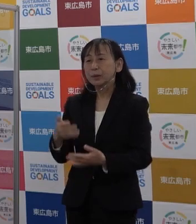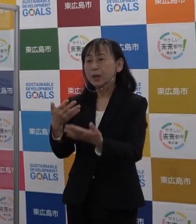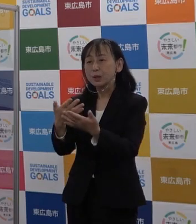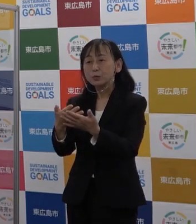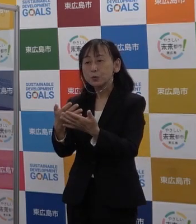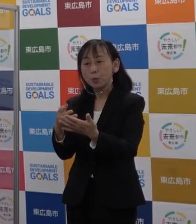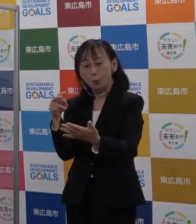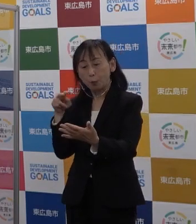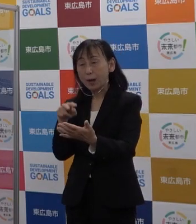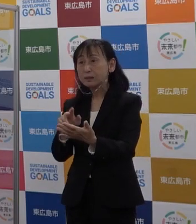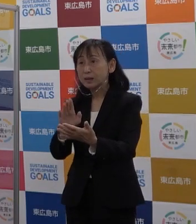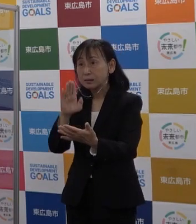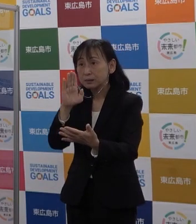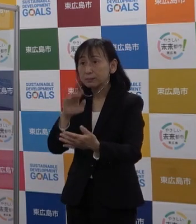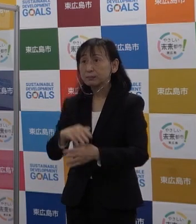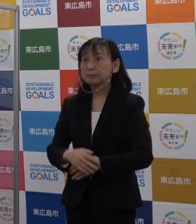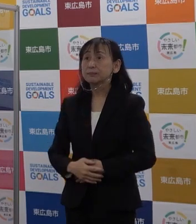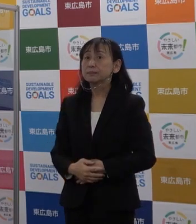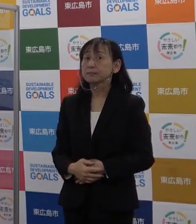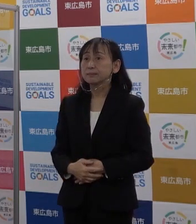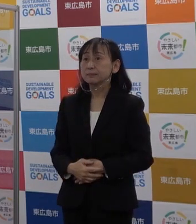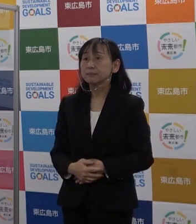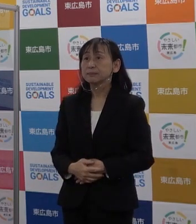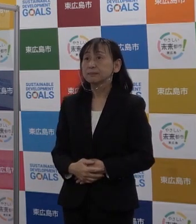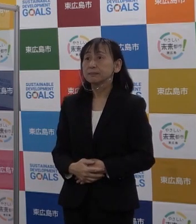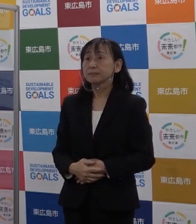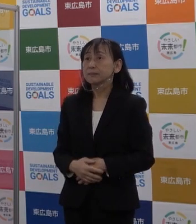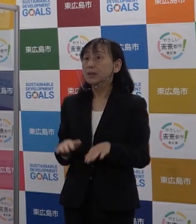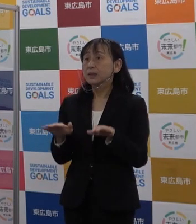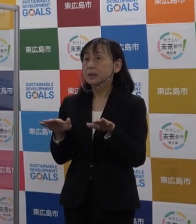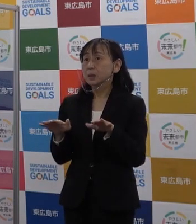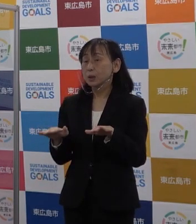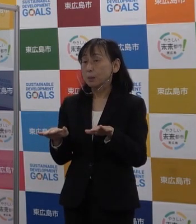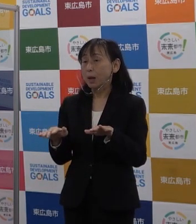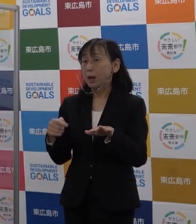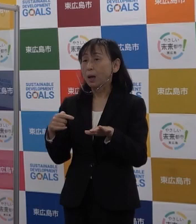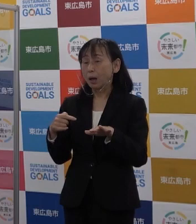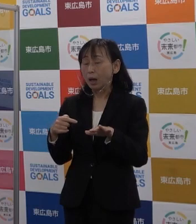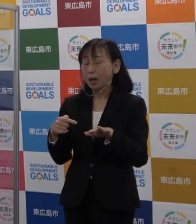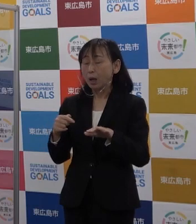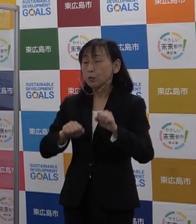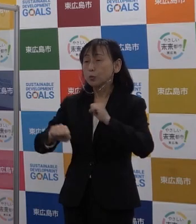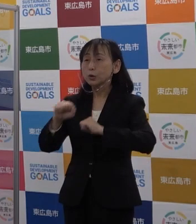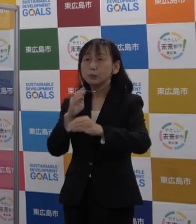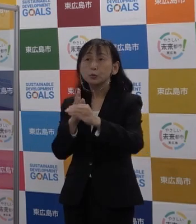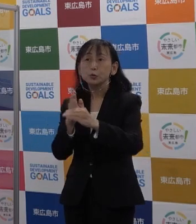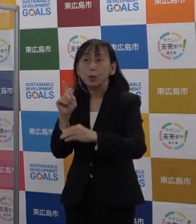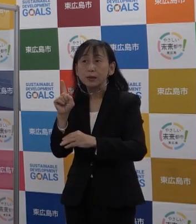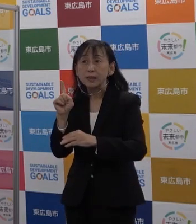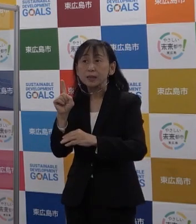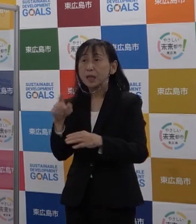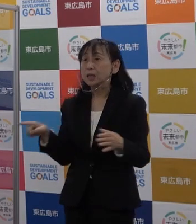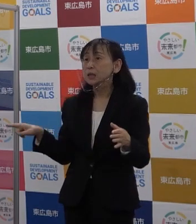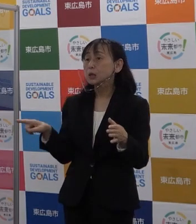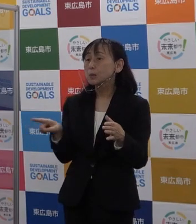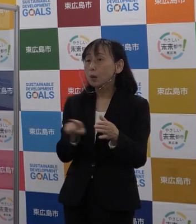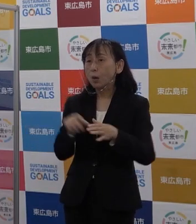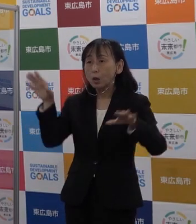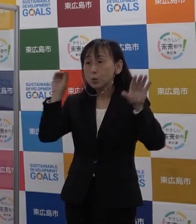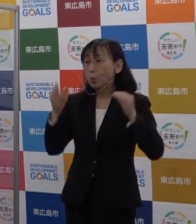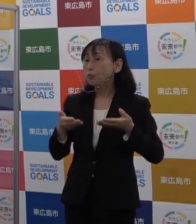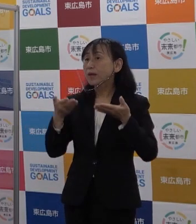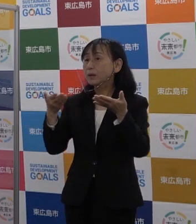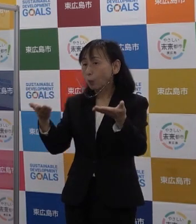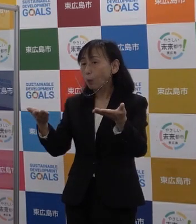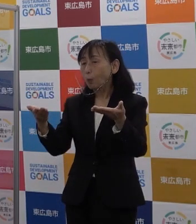っとご覧いただいたらと思います。まあ、現在我が市で取り組んでいるのはこれまでも情報提供もさ